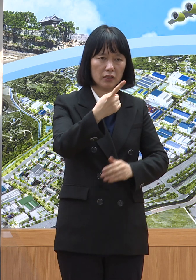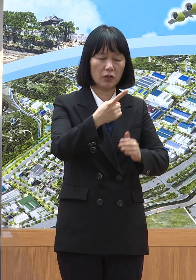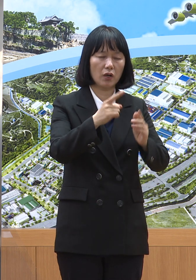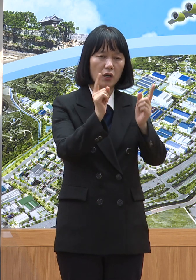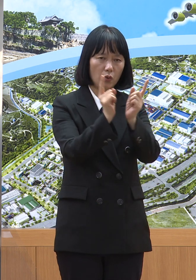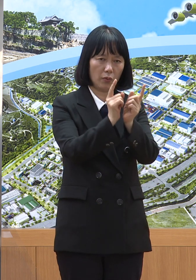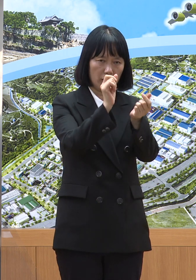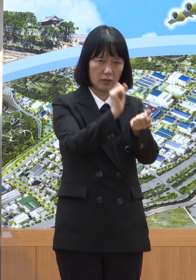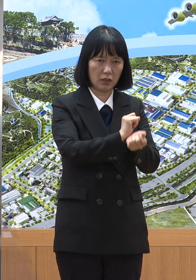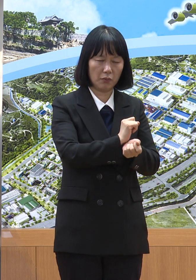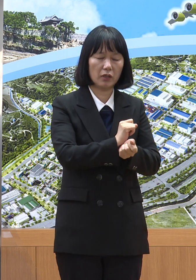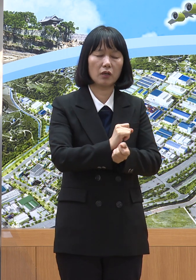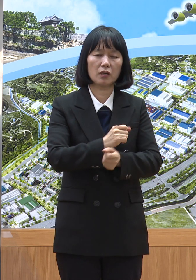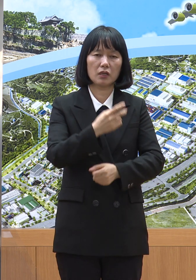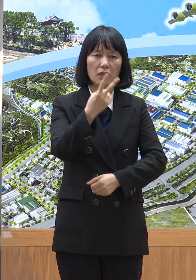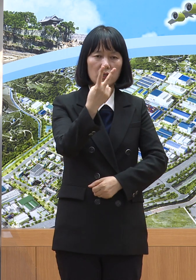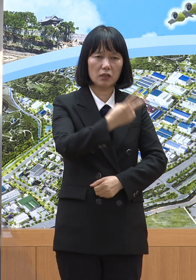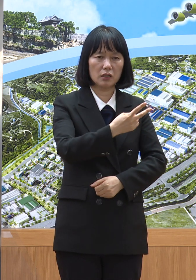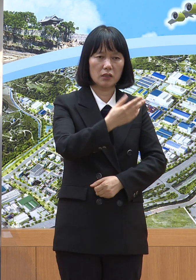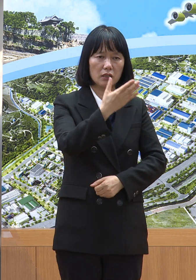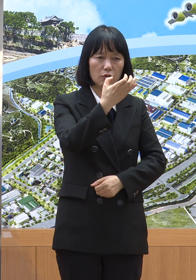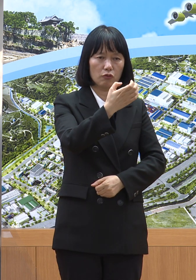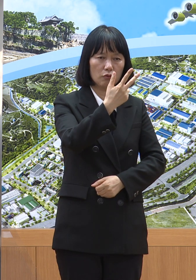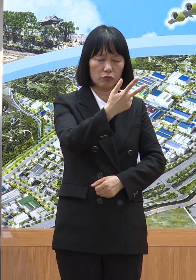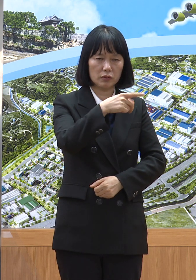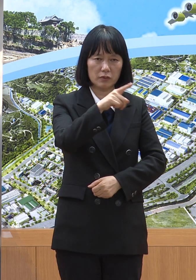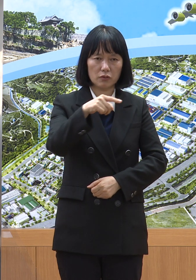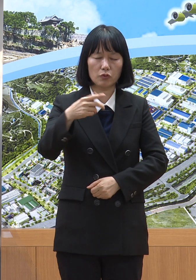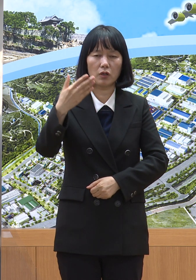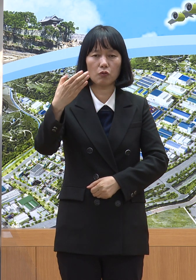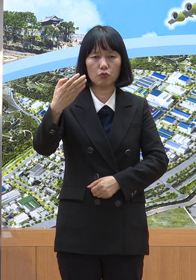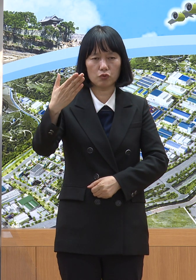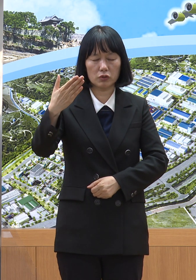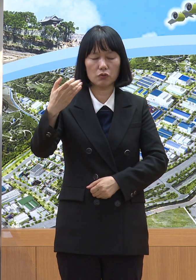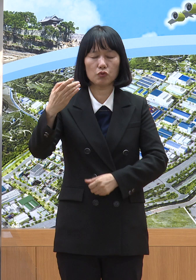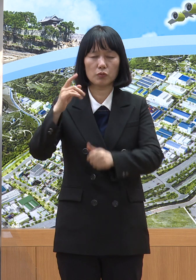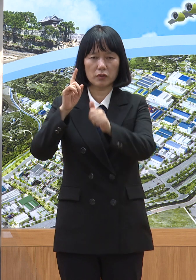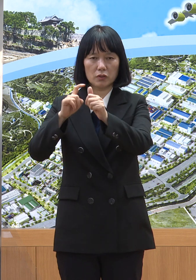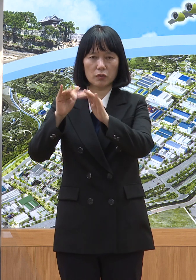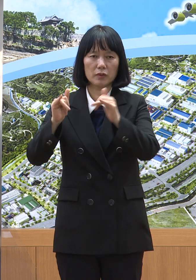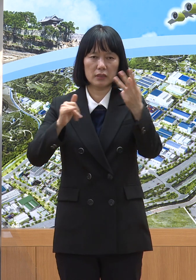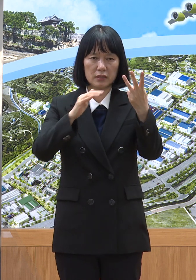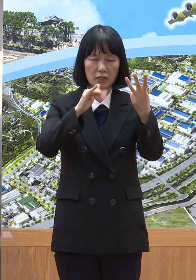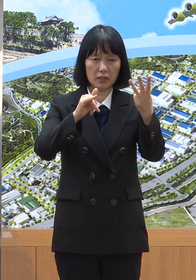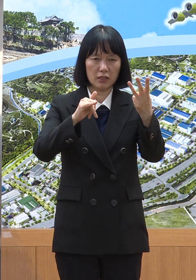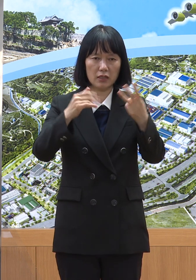2051번의 접촉자이고 진주 2097에서 99번 확진자 3명은